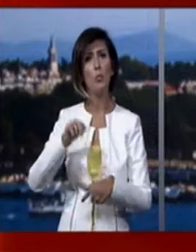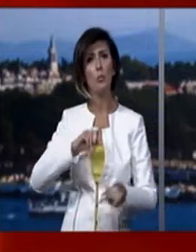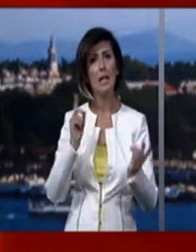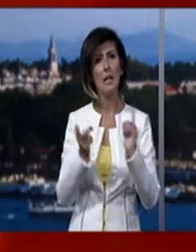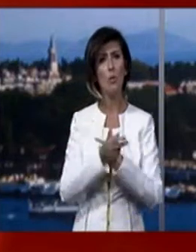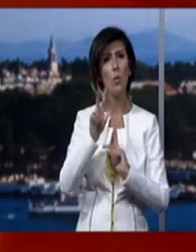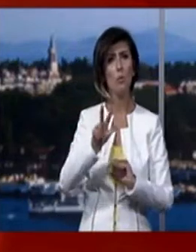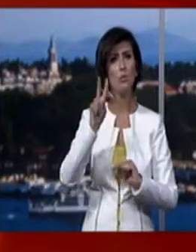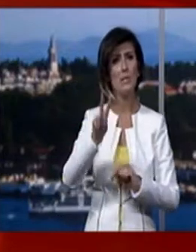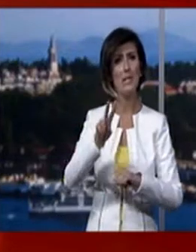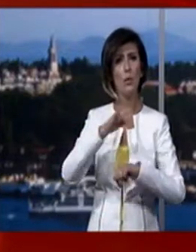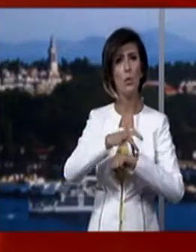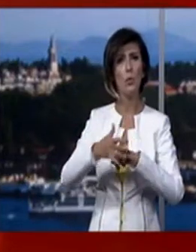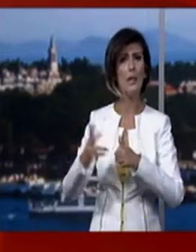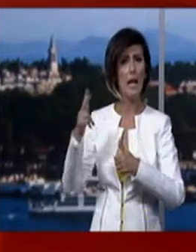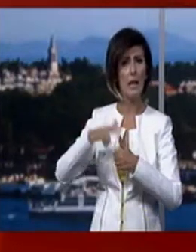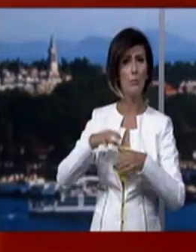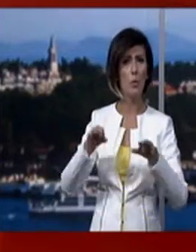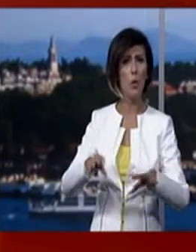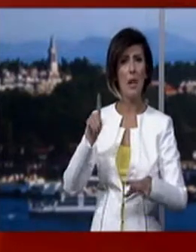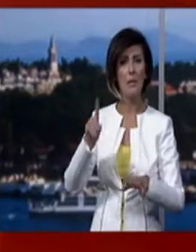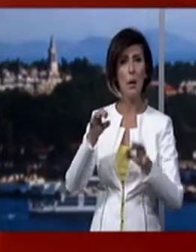kadar 32 ülke katılmış böyle bir